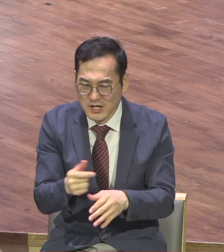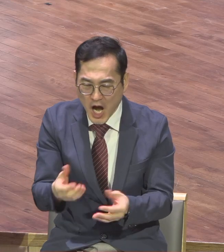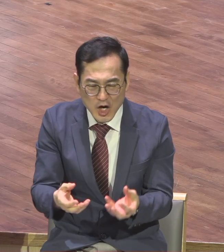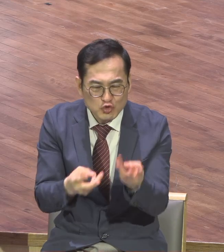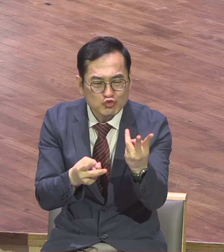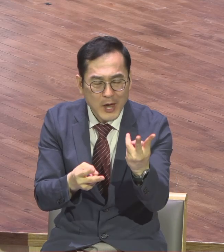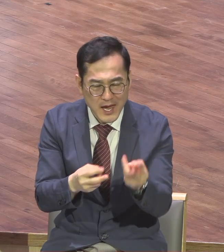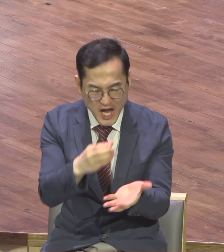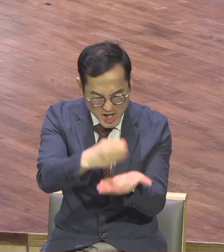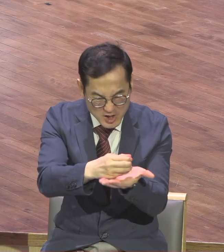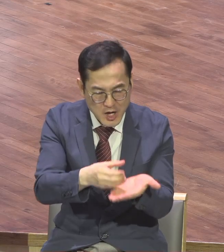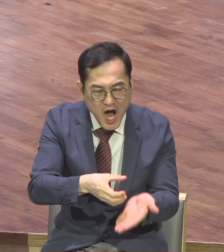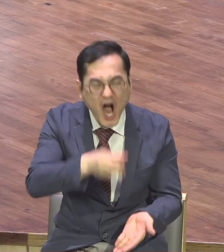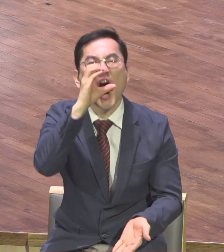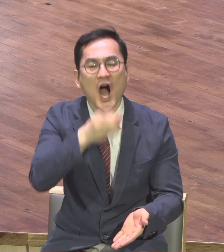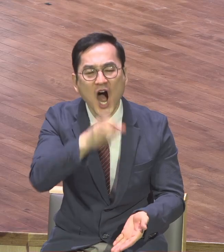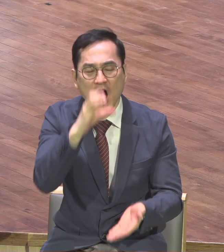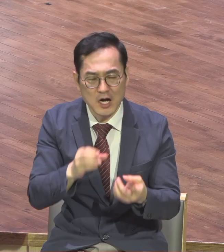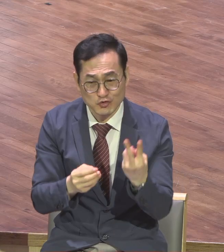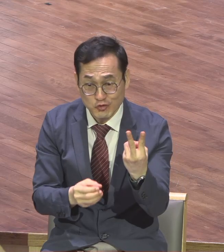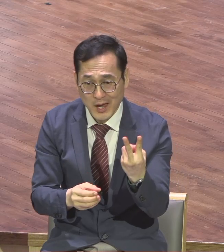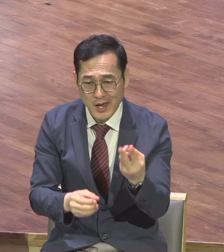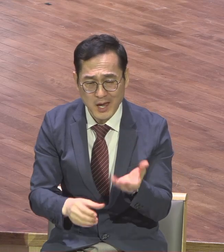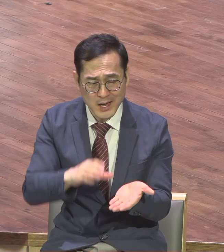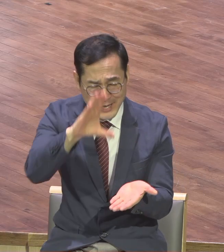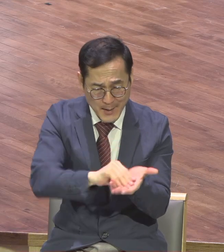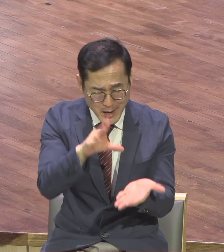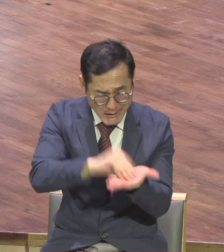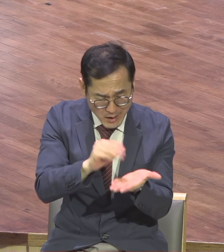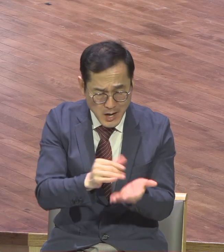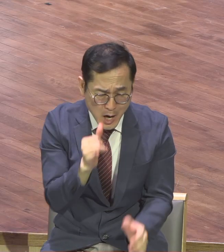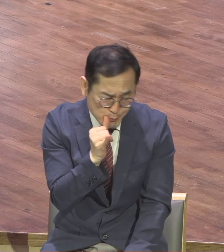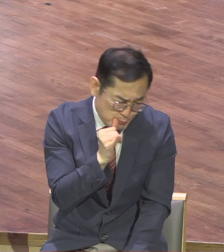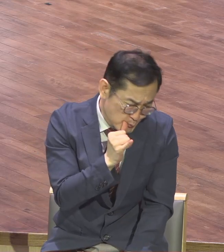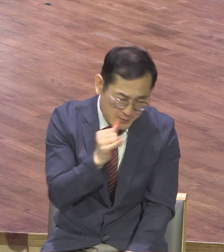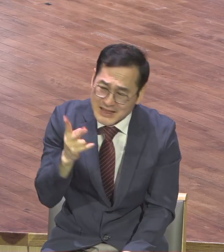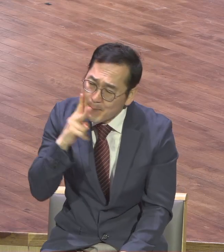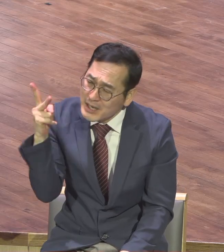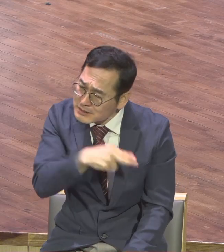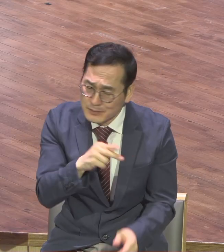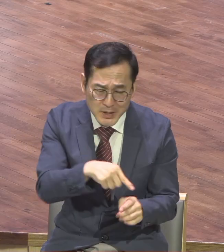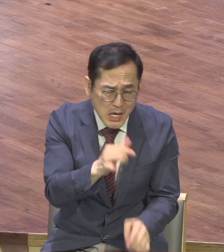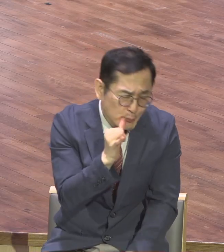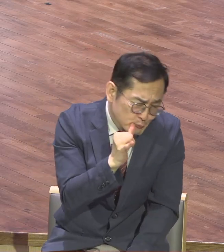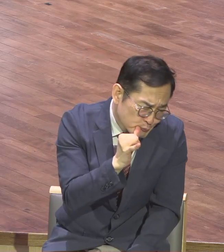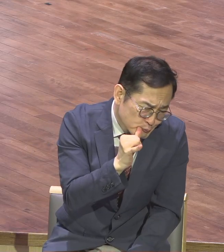위해서 담배를 하루 두 갑씩 피웠습니다. 그래서 다시 담배 중독자가 됐습니다.